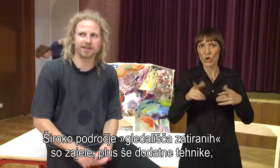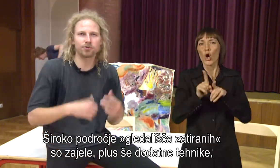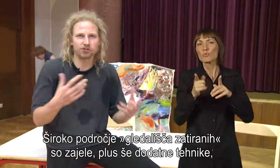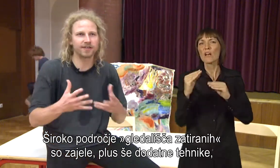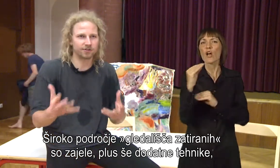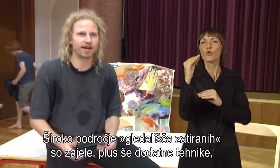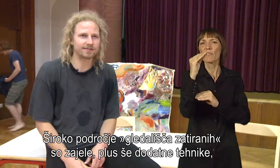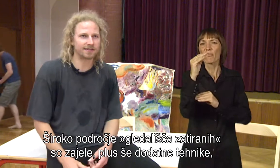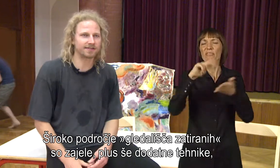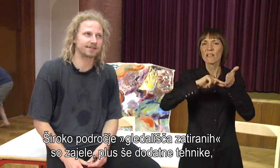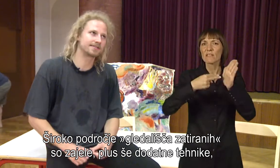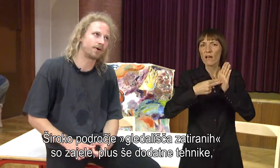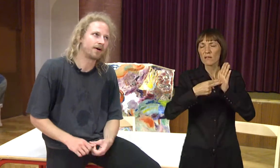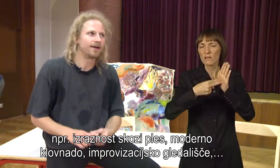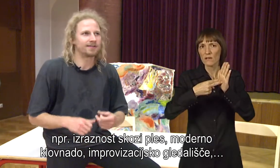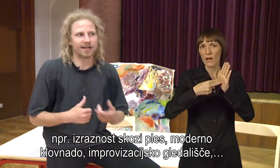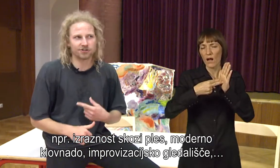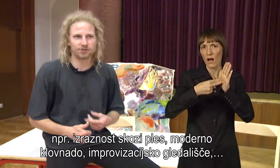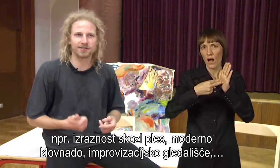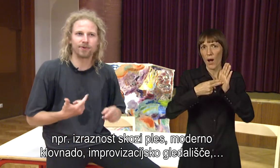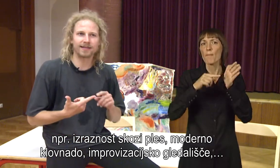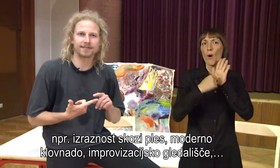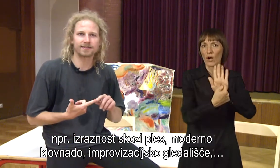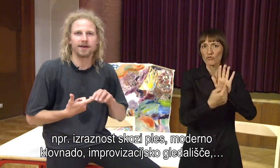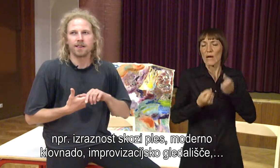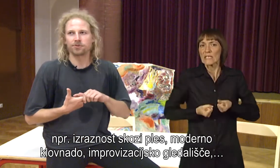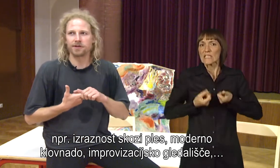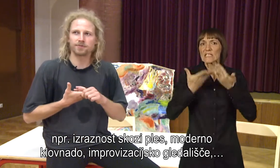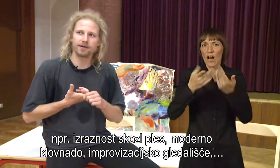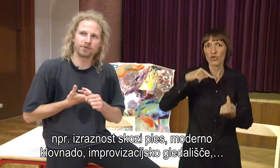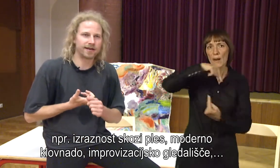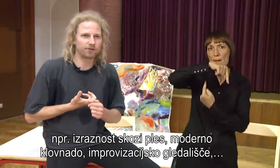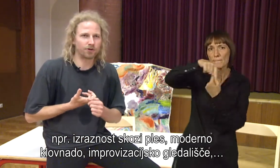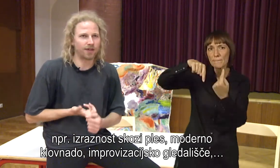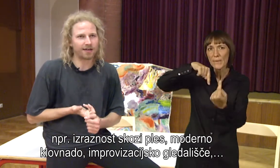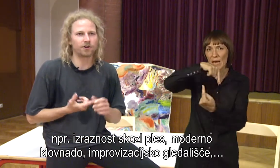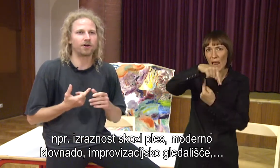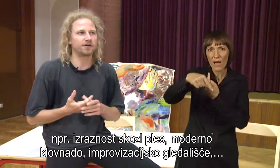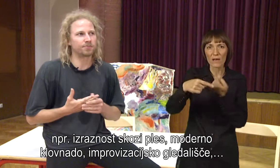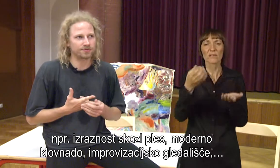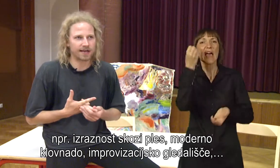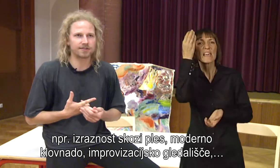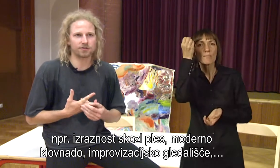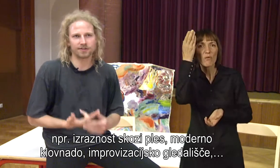plus še neke dodatne tehnike, recimo izražanje skozi ples, potem moderno klovnado, improvizacijsko